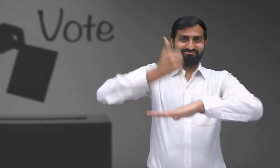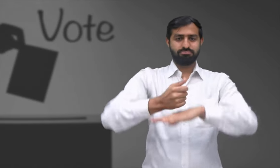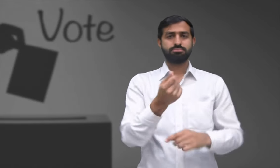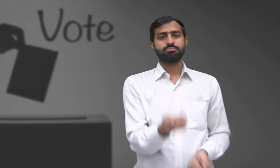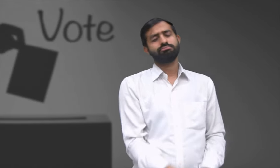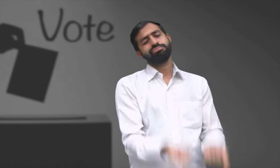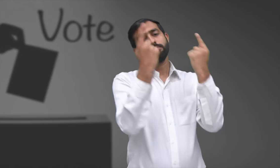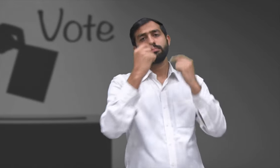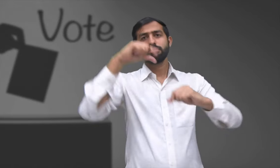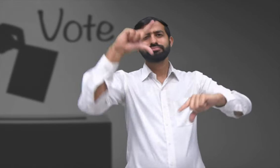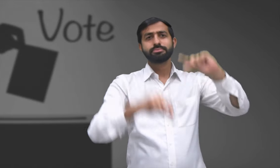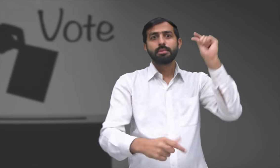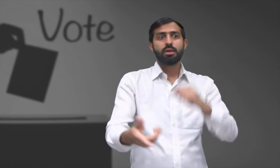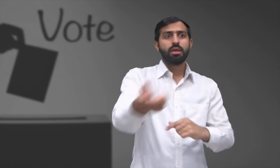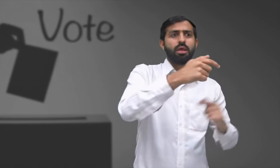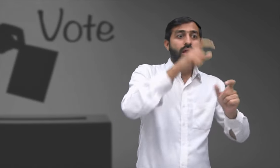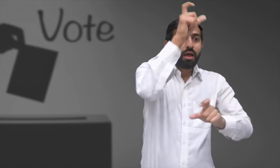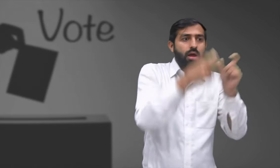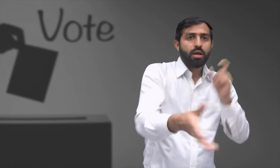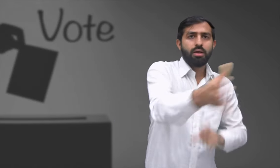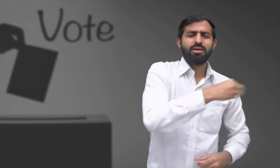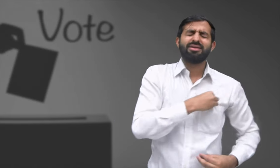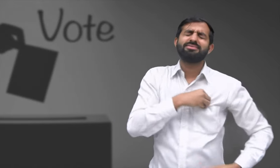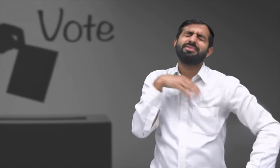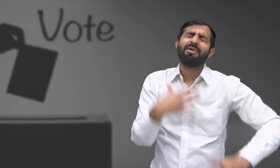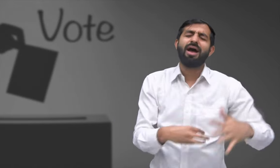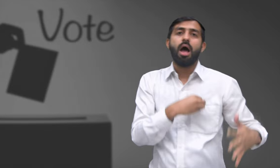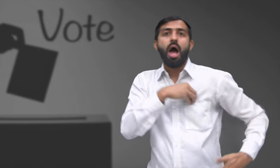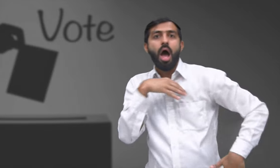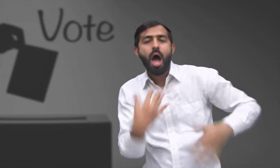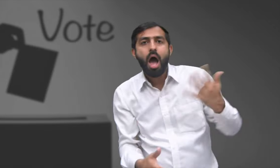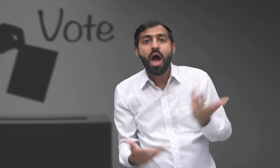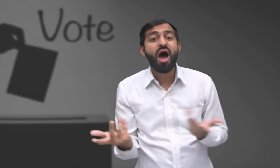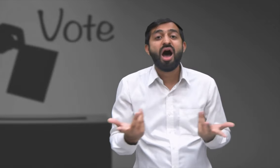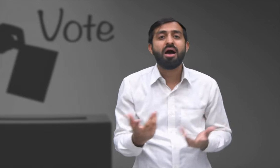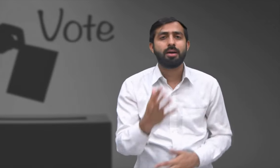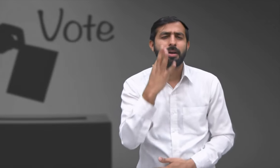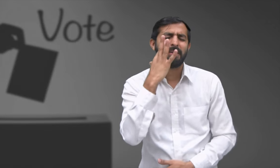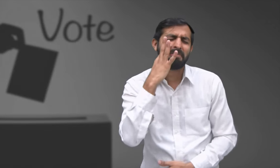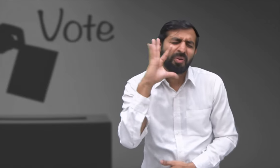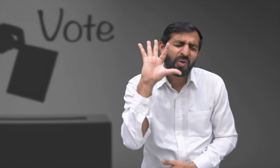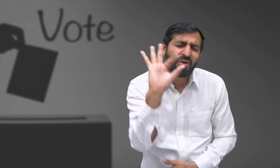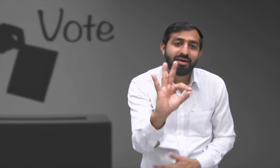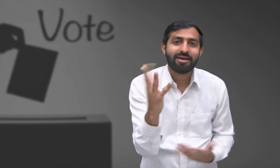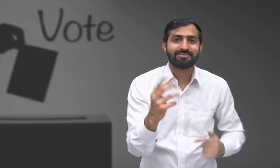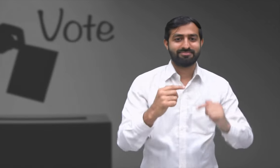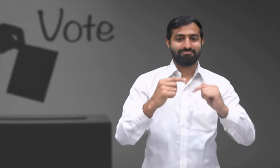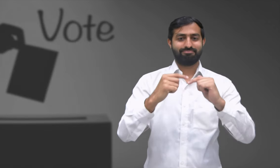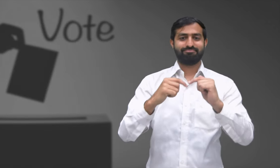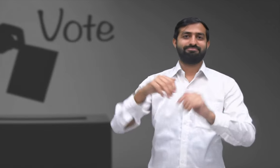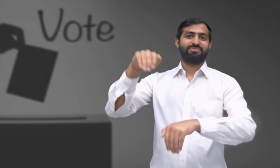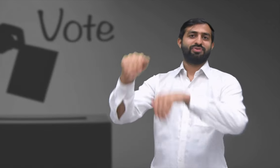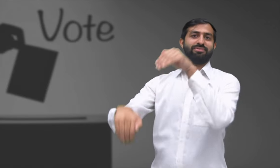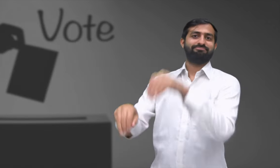चीजों का मूल्य बढ़ जाएगा इन कुशासन के कारण लोगों को कष्ट होगा इसी कारण मतदान देना अत्यधिक